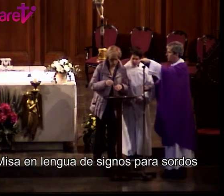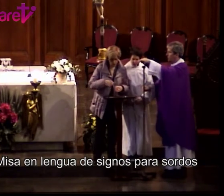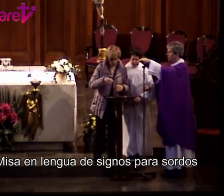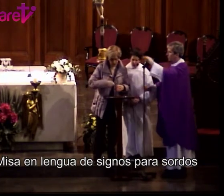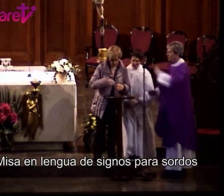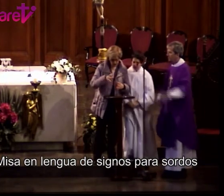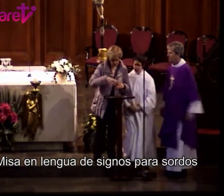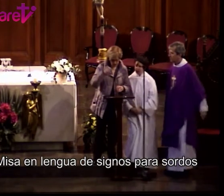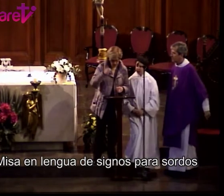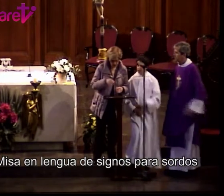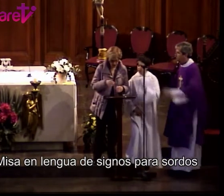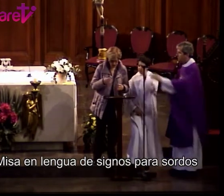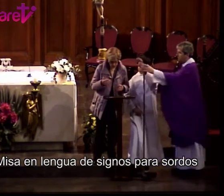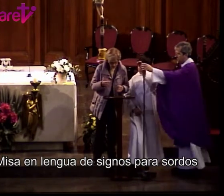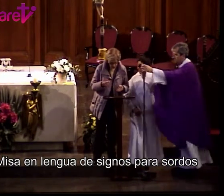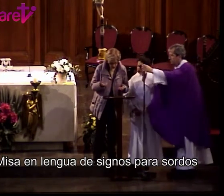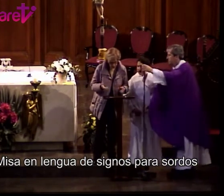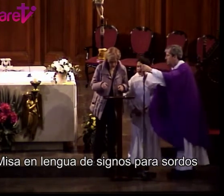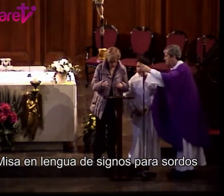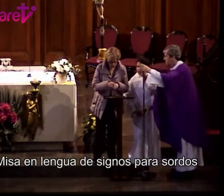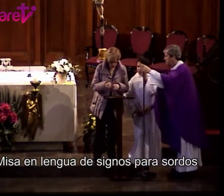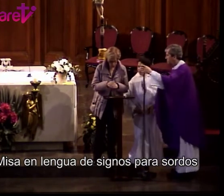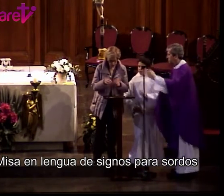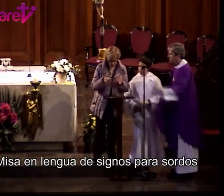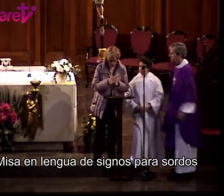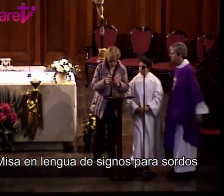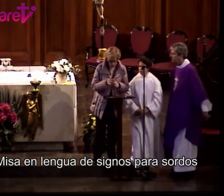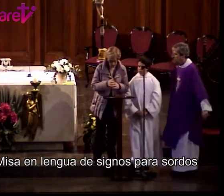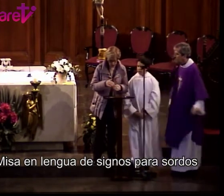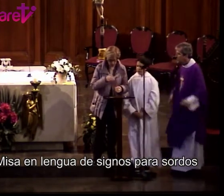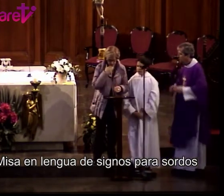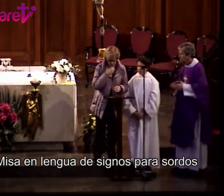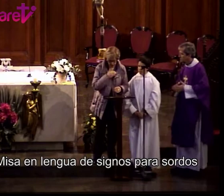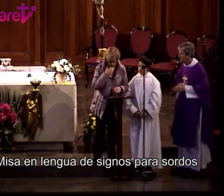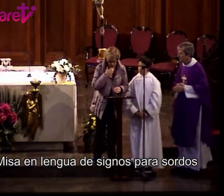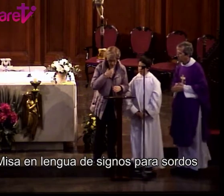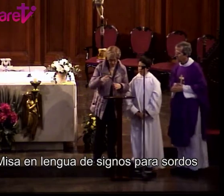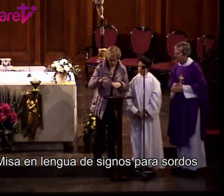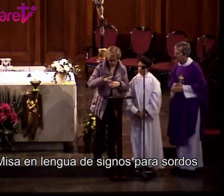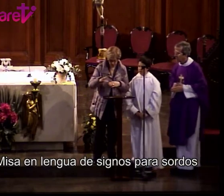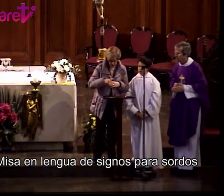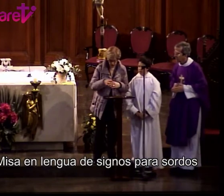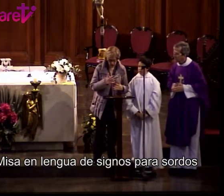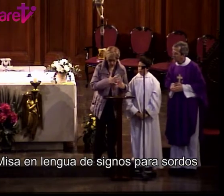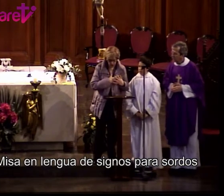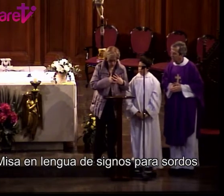Por la Iglesia, que como Jesús sepa aclararse